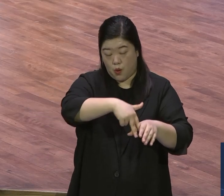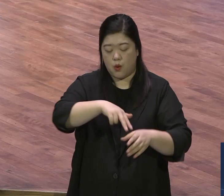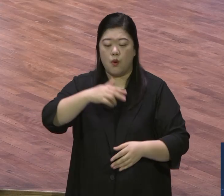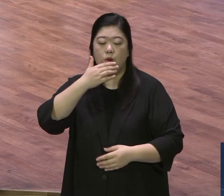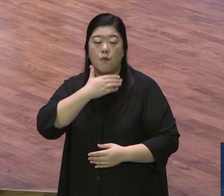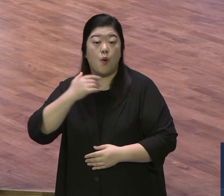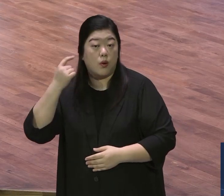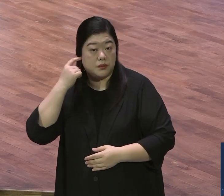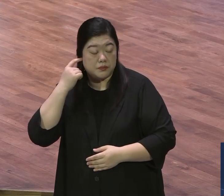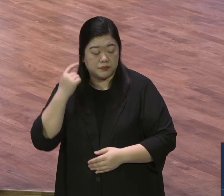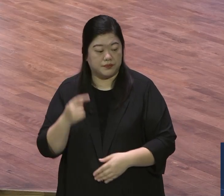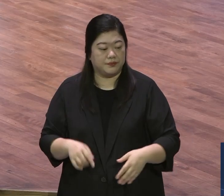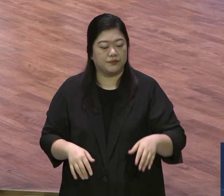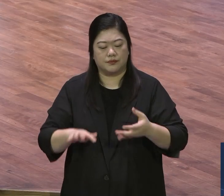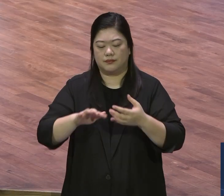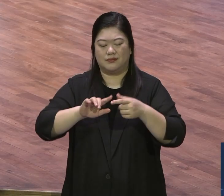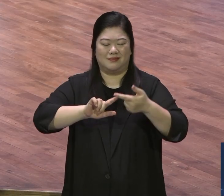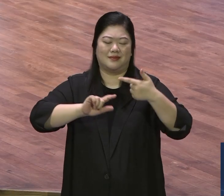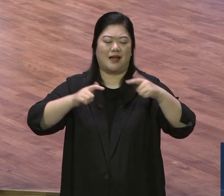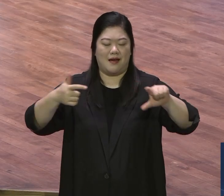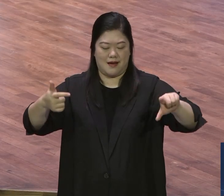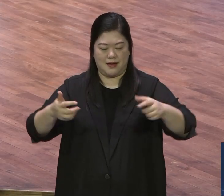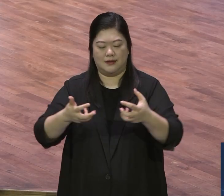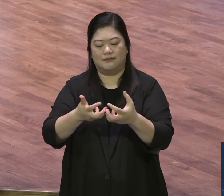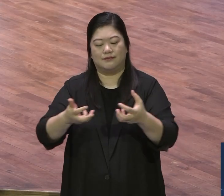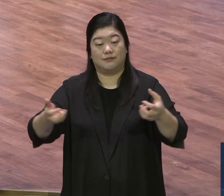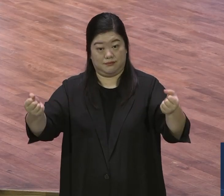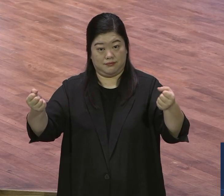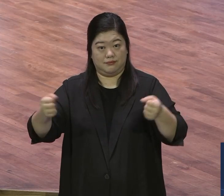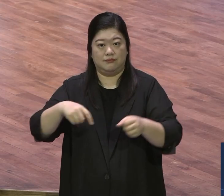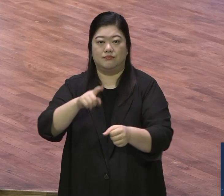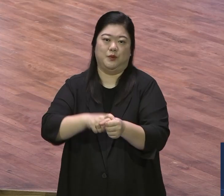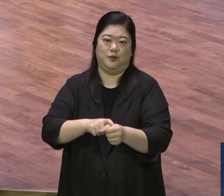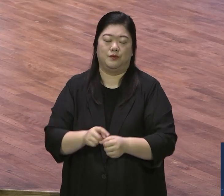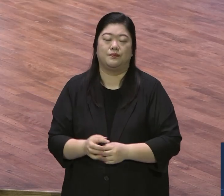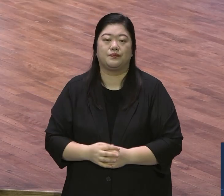주시기 위해서 종교와 복음이 뭐냐